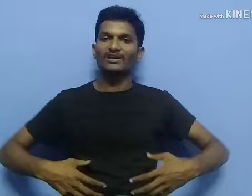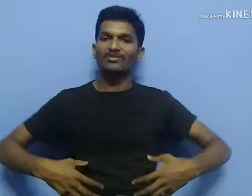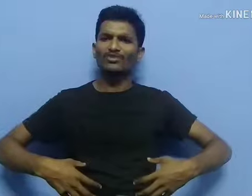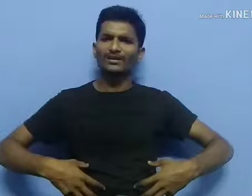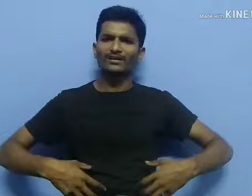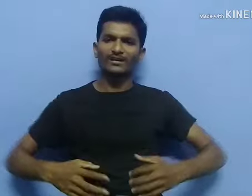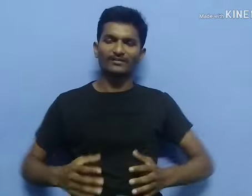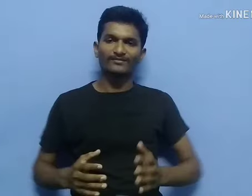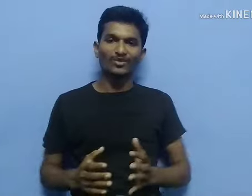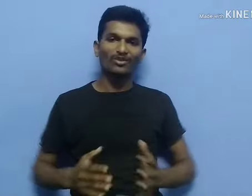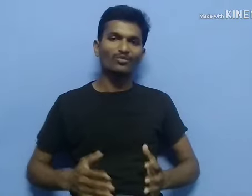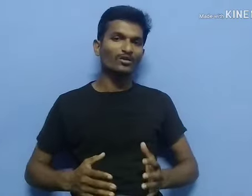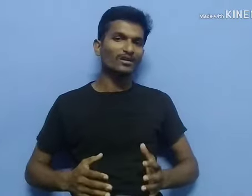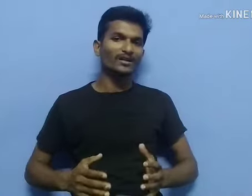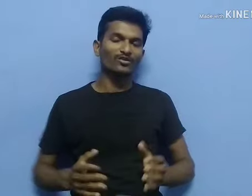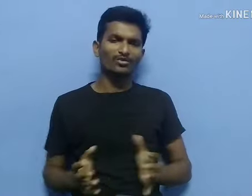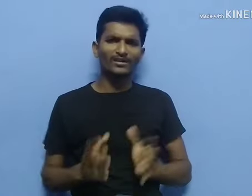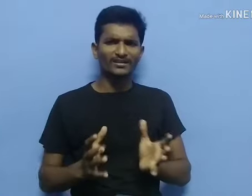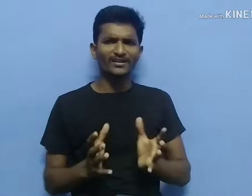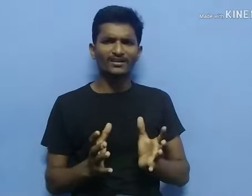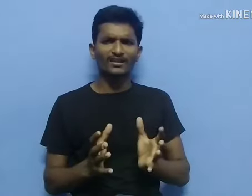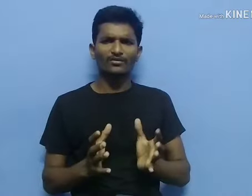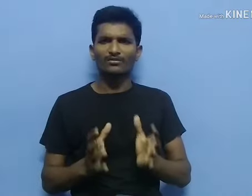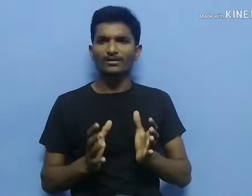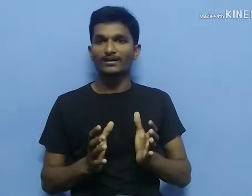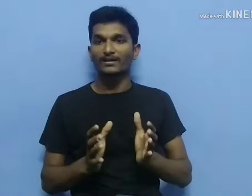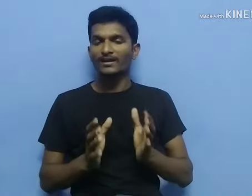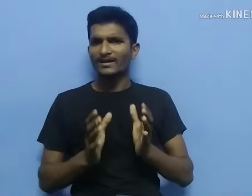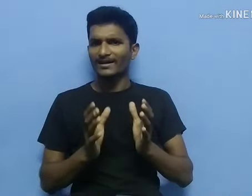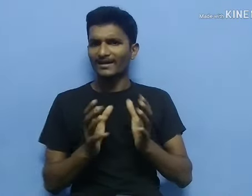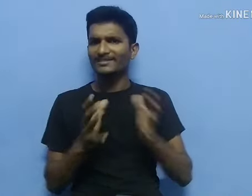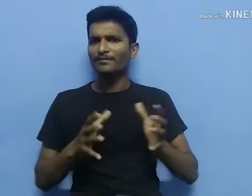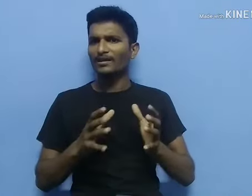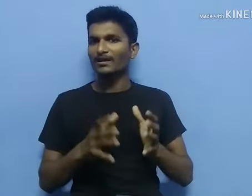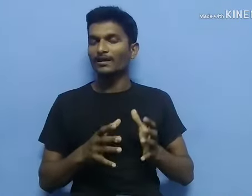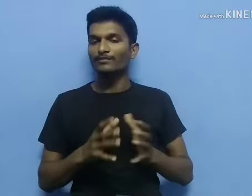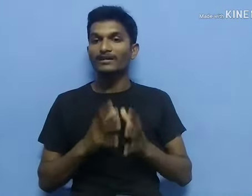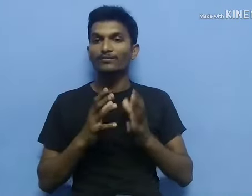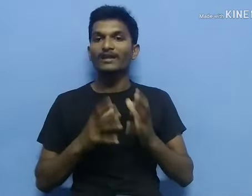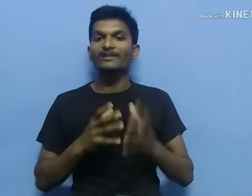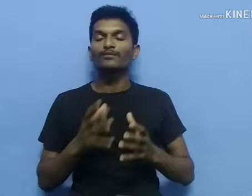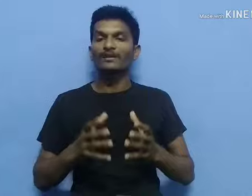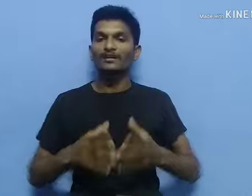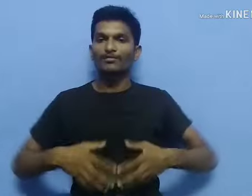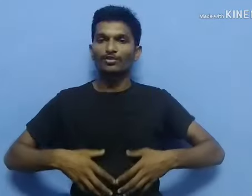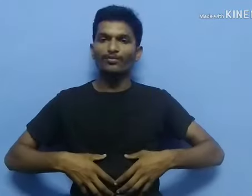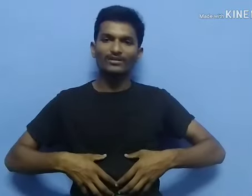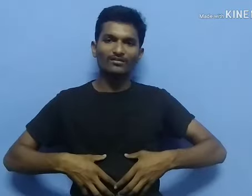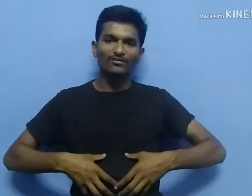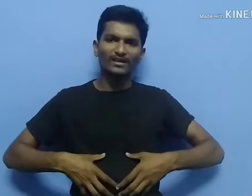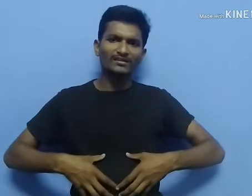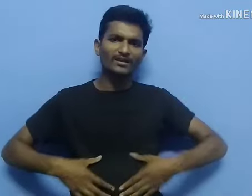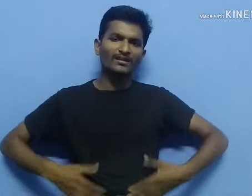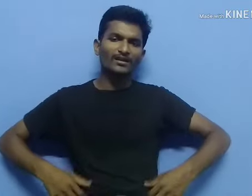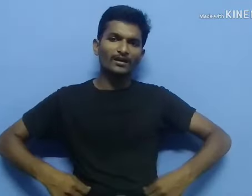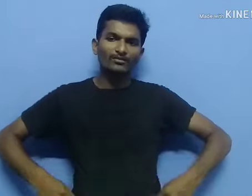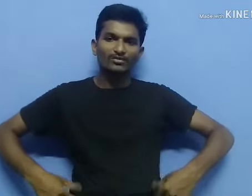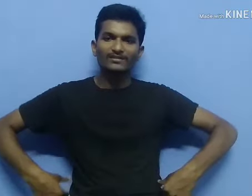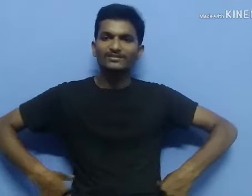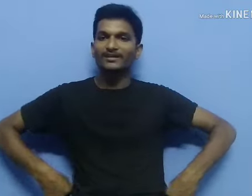மச்சன் நான் குண்டா இருக்கணும், உடம்பு போட்டனா நான் குண்டா தெரியுறேன், அவன் உங்களுக்கு அசிங்கமா இருக்கானா அப்படிங்கிற மாதிரி அதிகமா கேட்டிருப்பான். தொப்ப வெளியே தெரியுதா என்ன அப்படின்னு சொல்லிட்டு